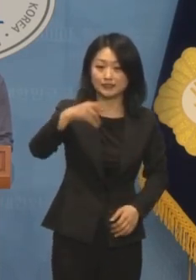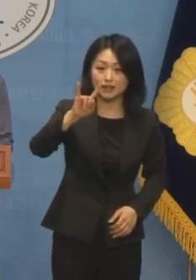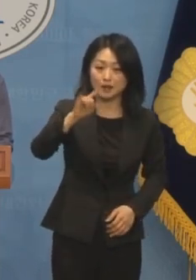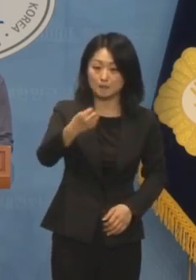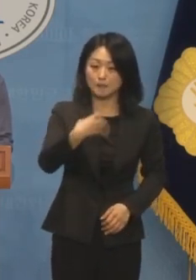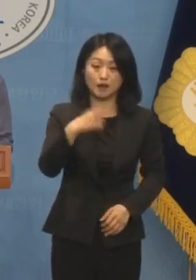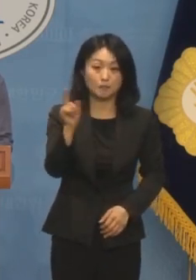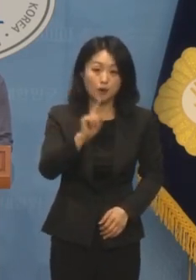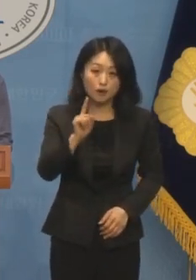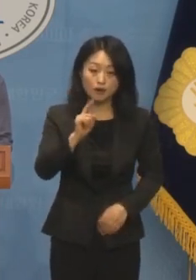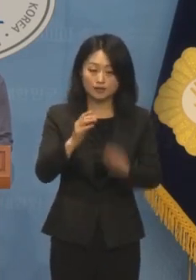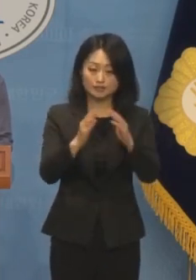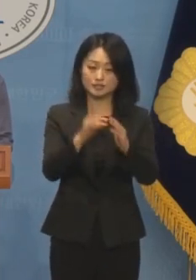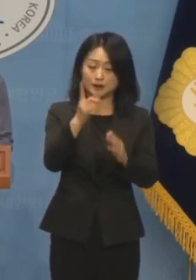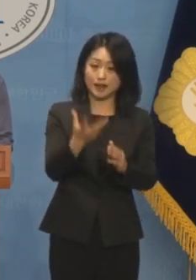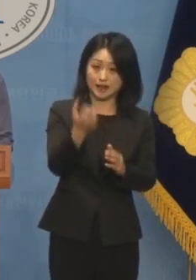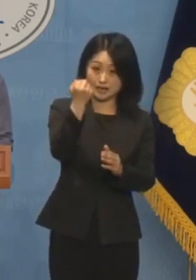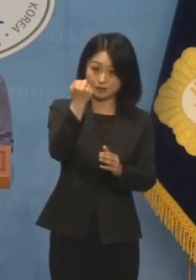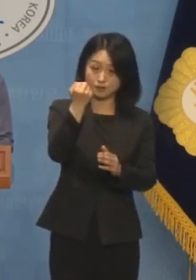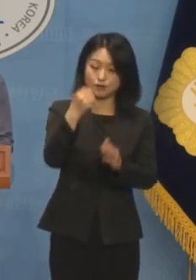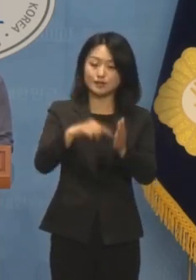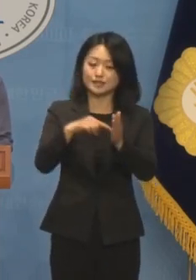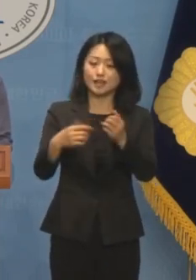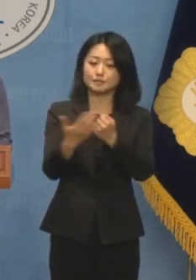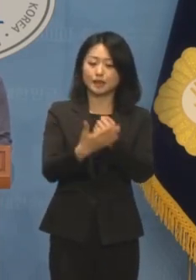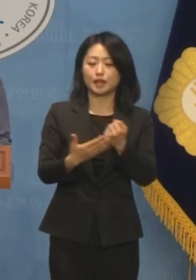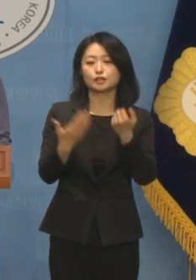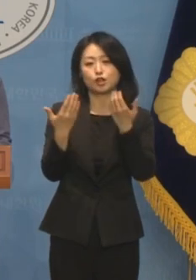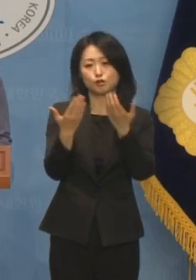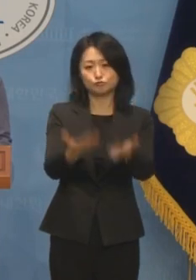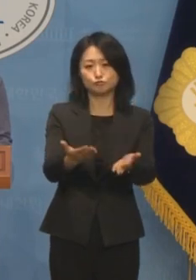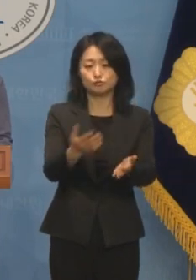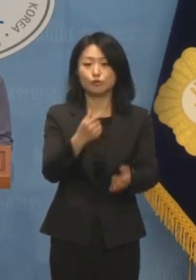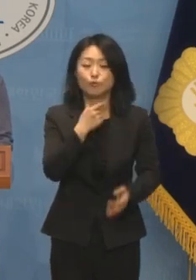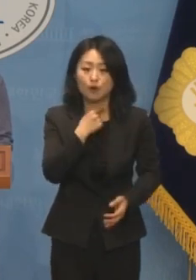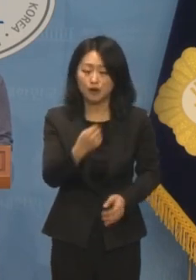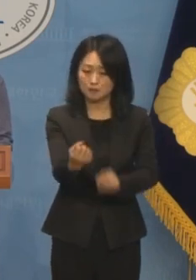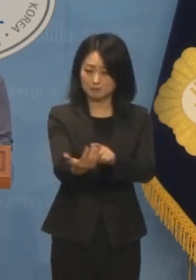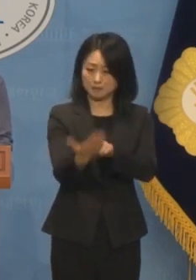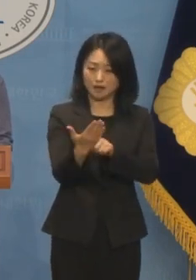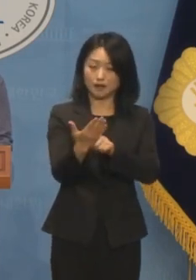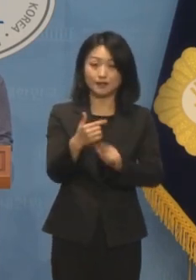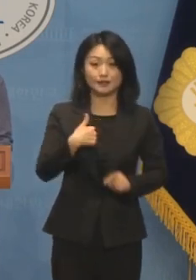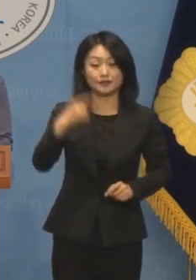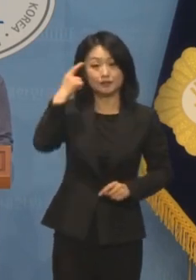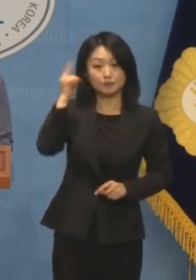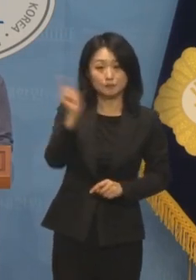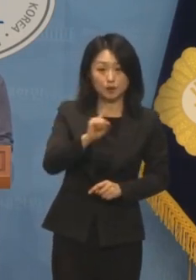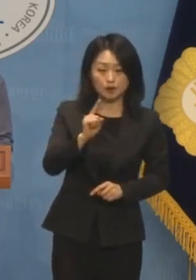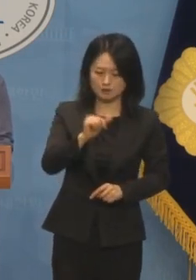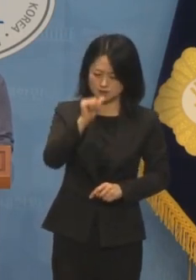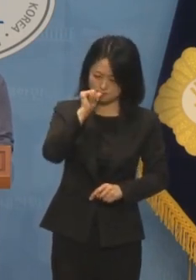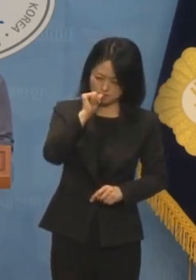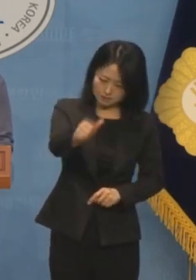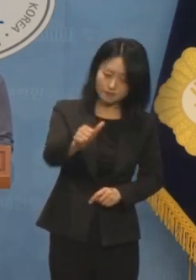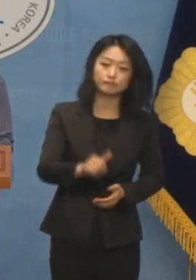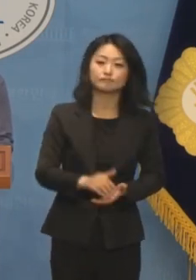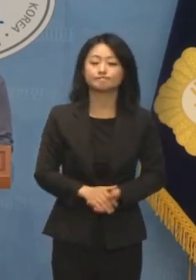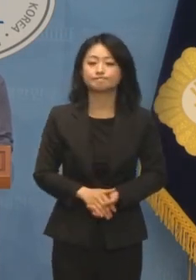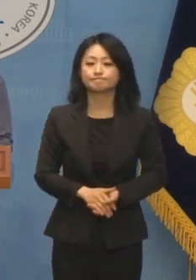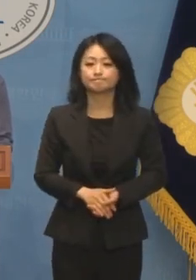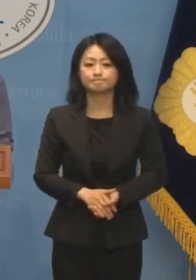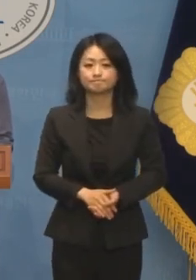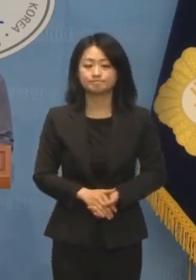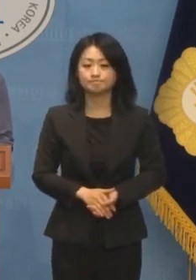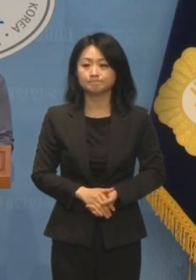느닷없이 1주택자 종합부동산세 면제를 꺼냈습니다. 결론부터 말하자면 절대로 안 될